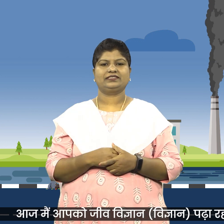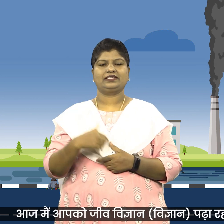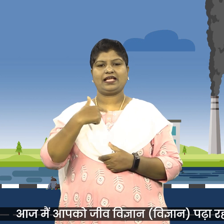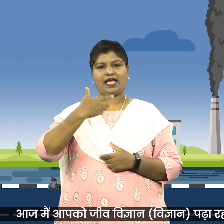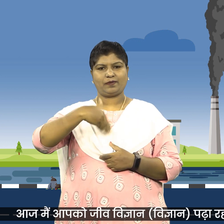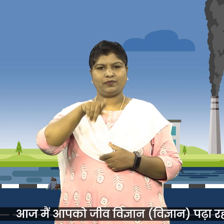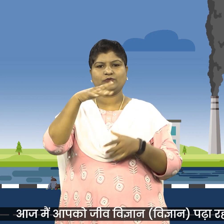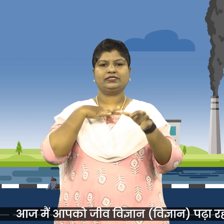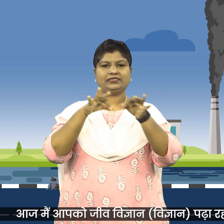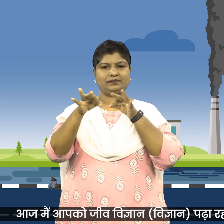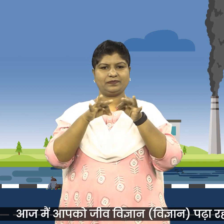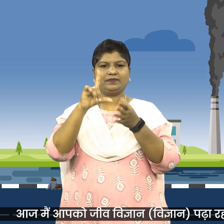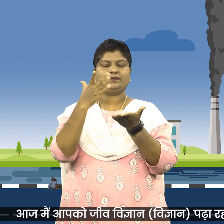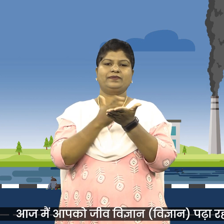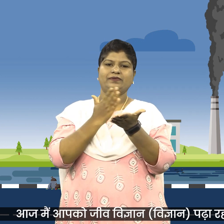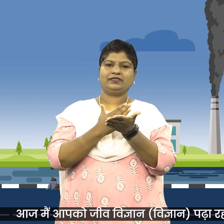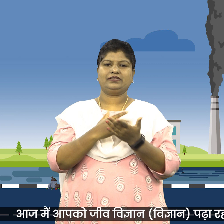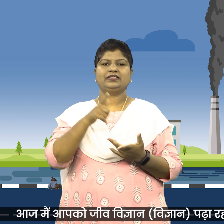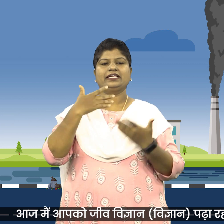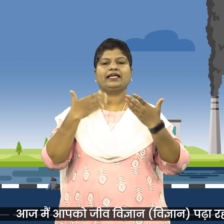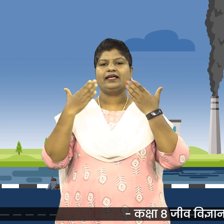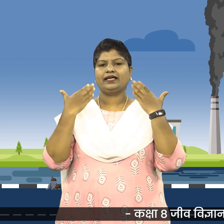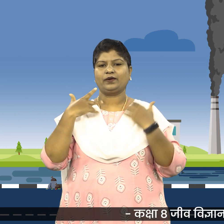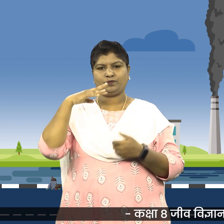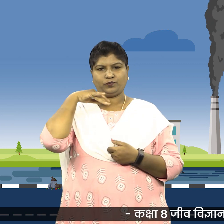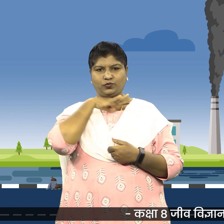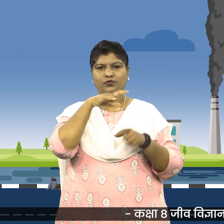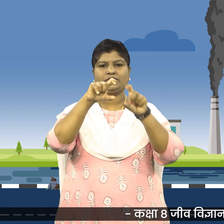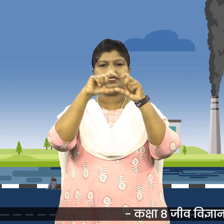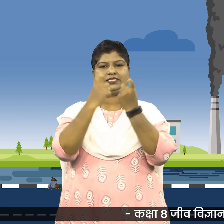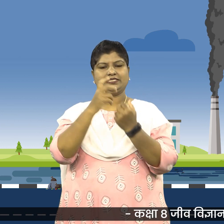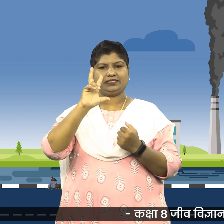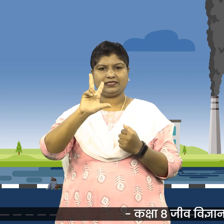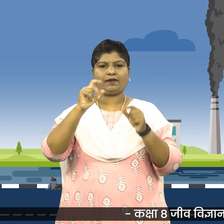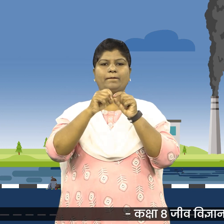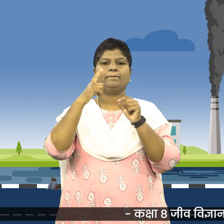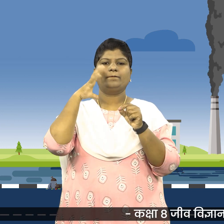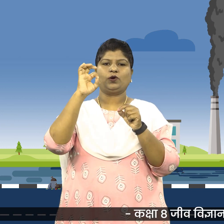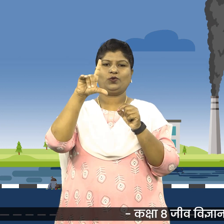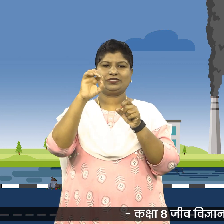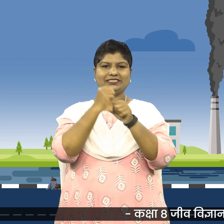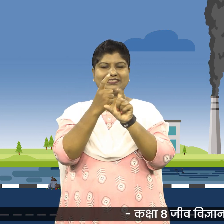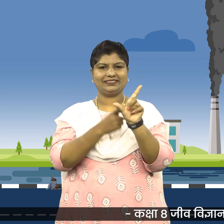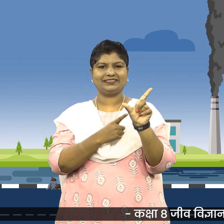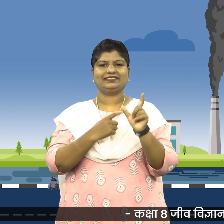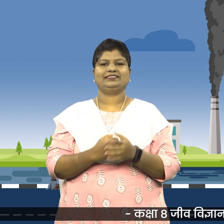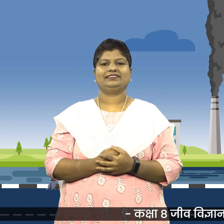आज मैं कक्षा 8वीं जीव विज्ञान से वायु प्रदूषण का पाठ समझाने जा रही